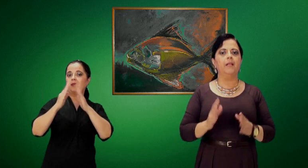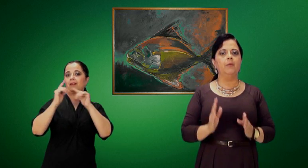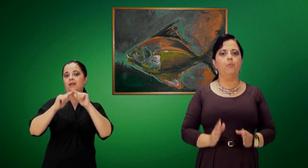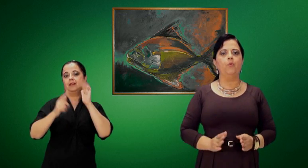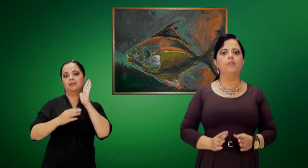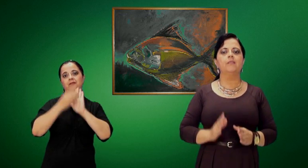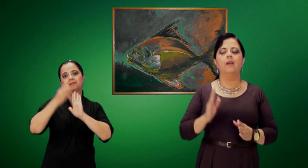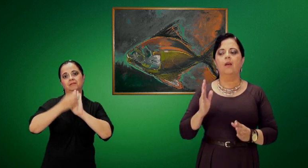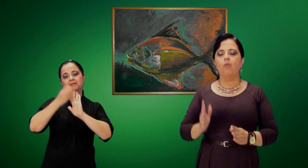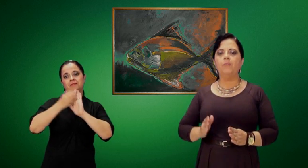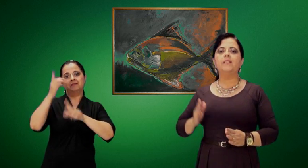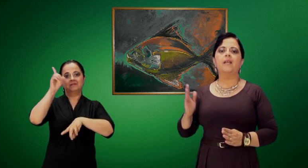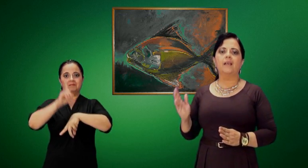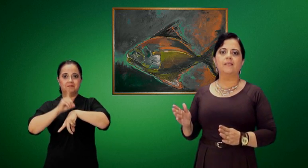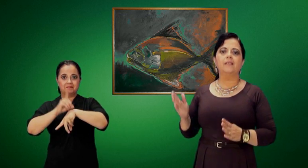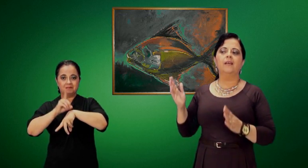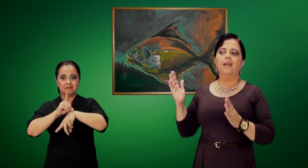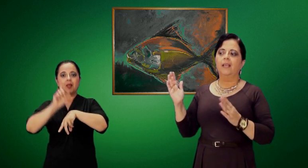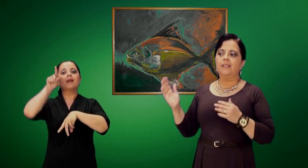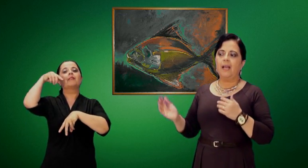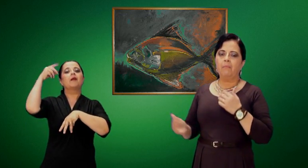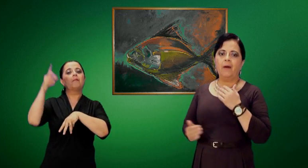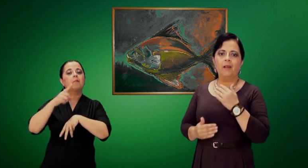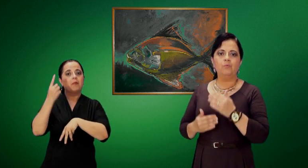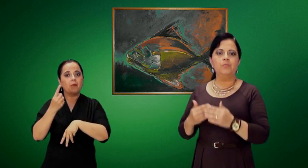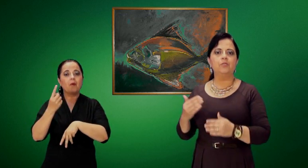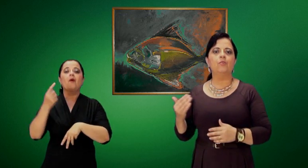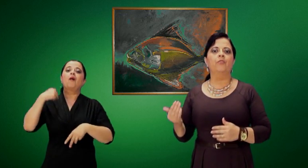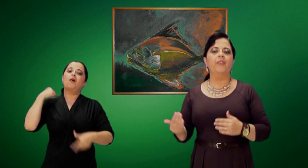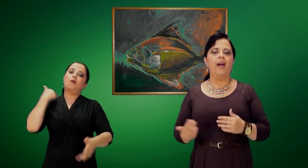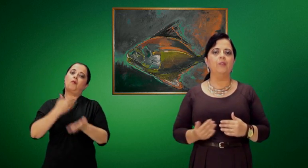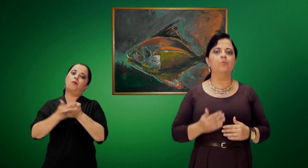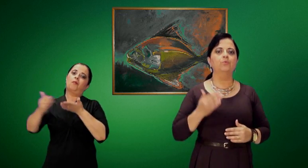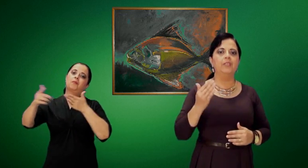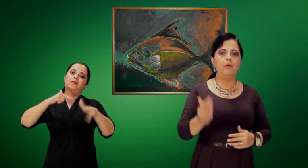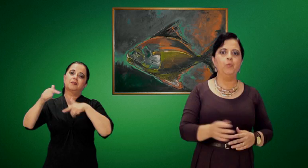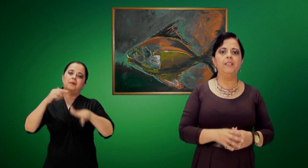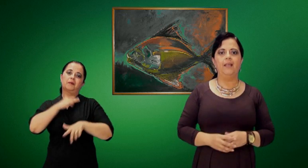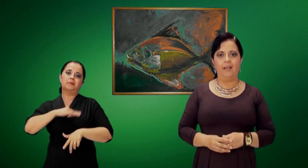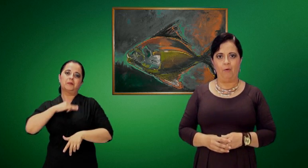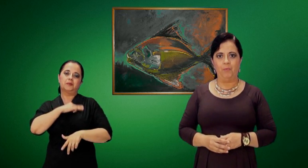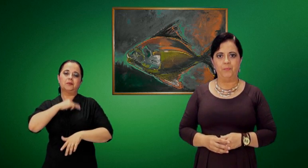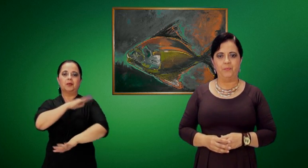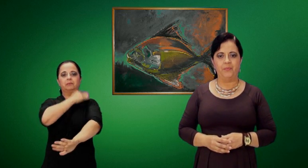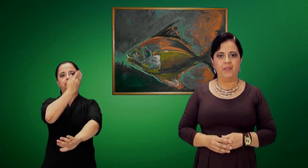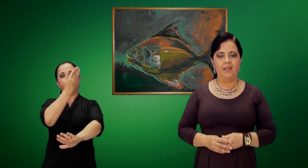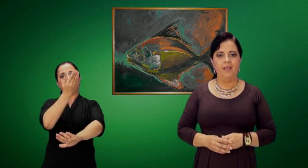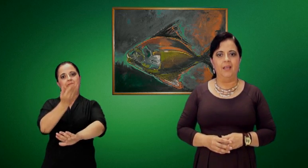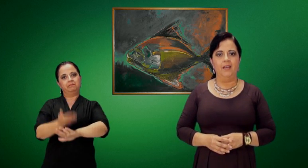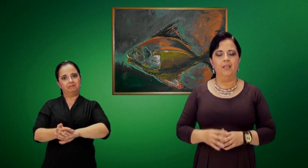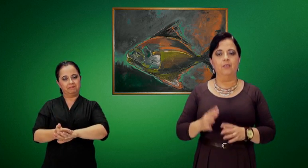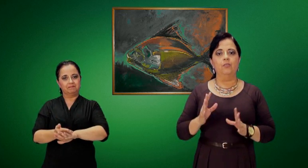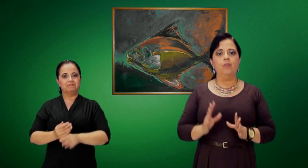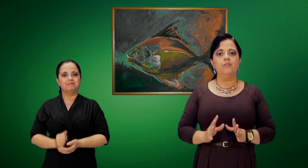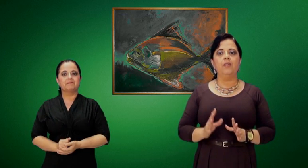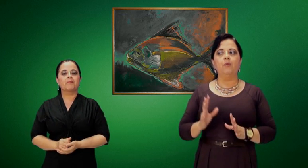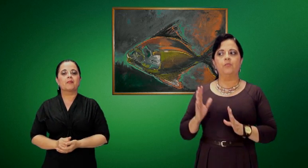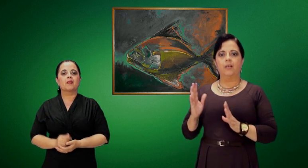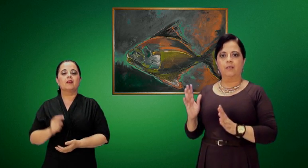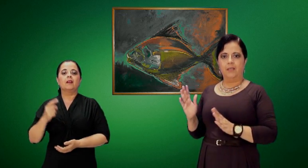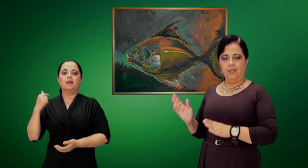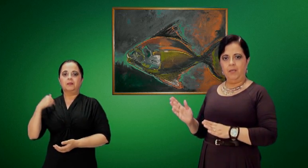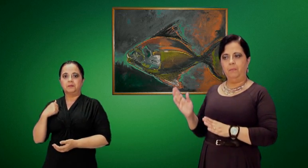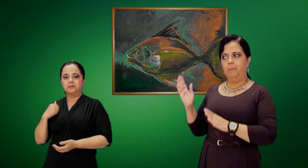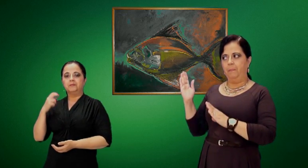Dinamis, para depois começar esse trabalho missionário com tempo integral. Nós